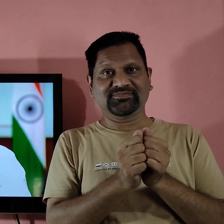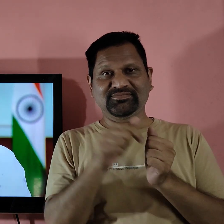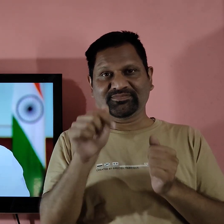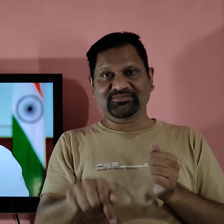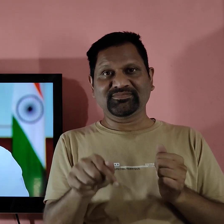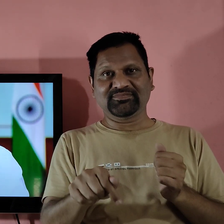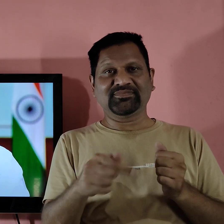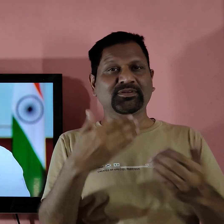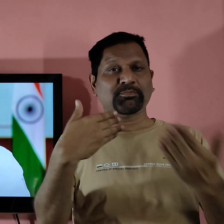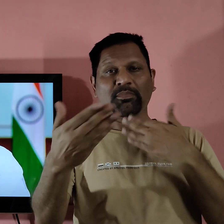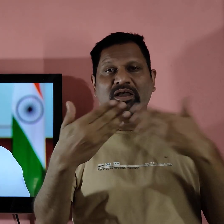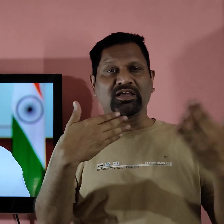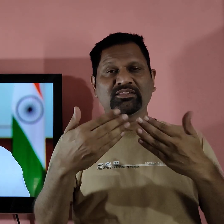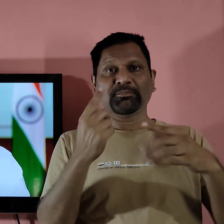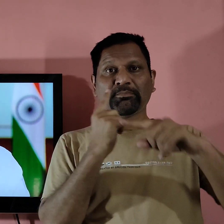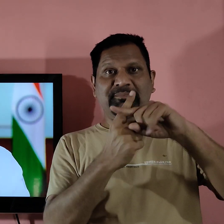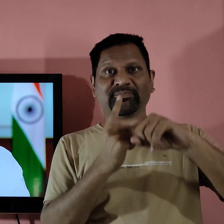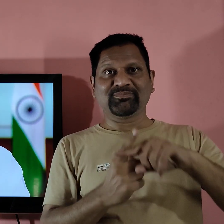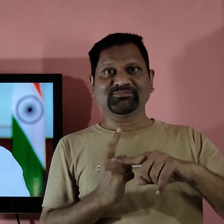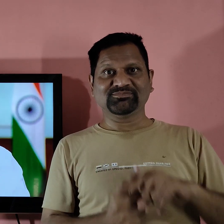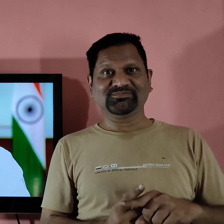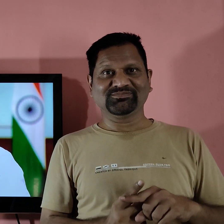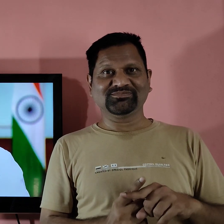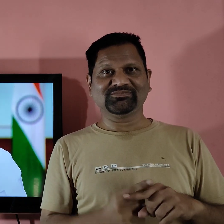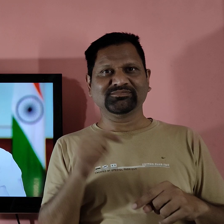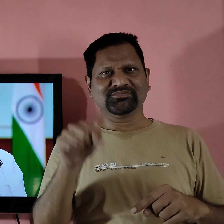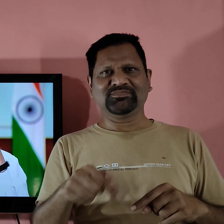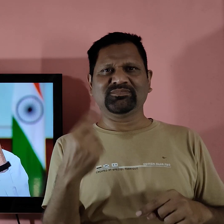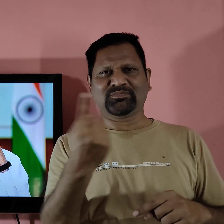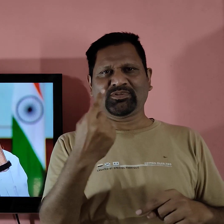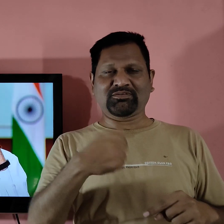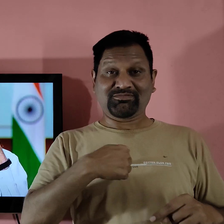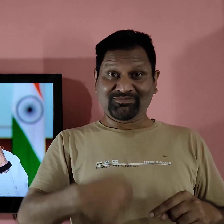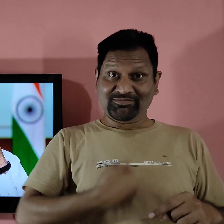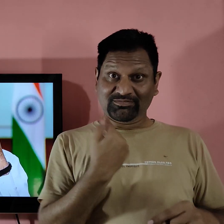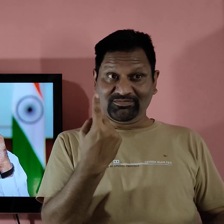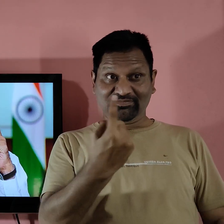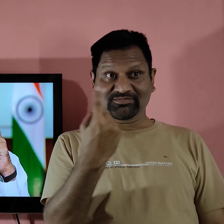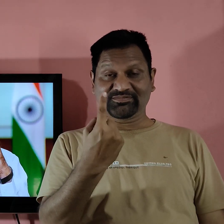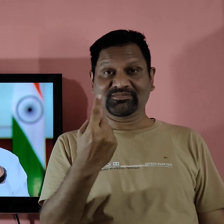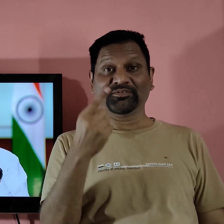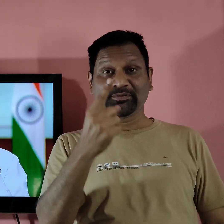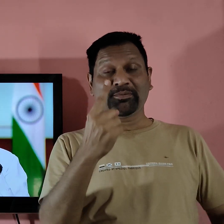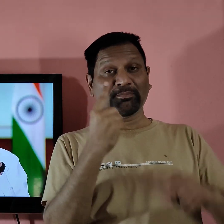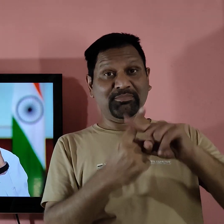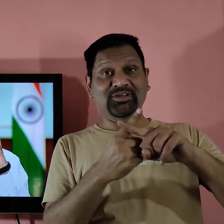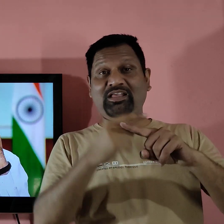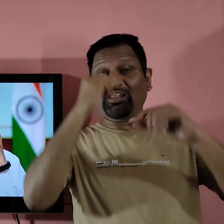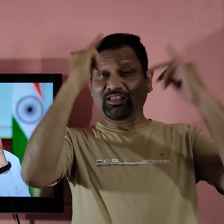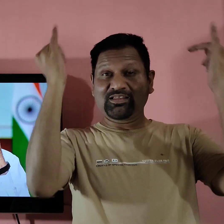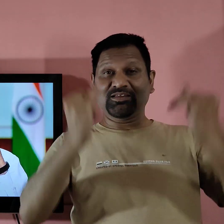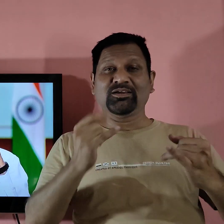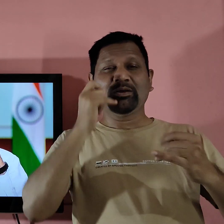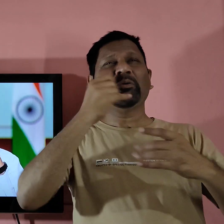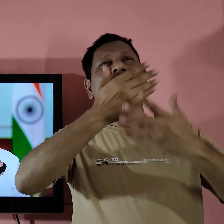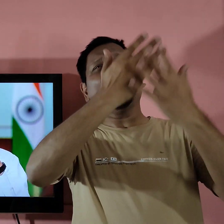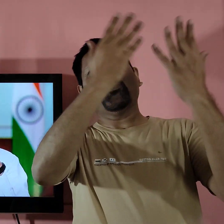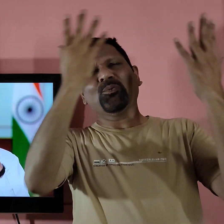ये जो सार्थक बातचीत से न सिर्फ मुझे लेकिन देश के जो भी